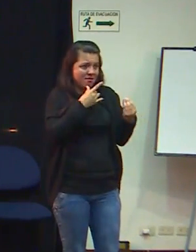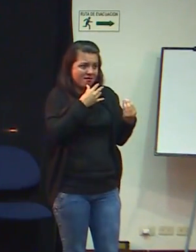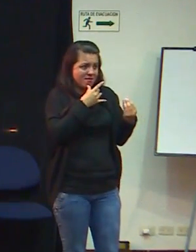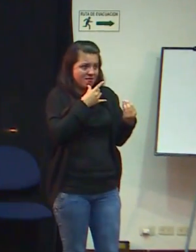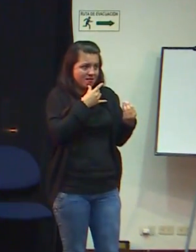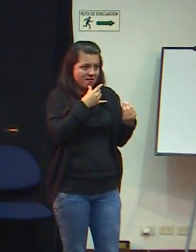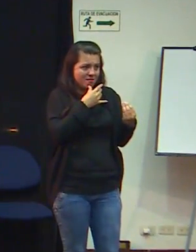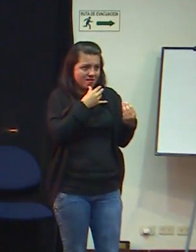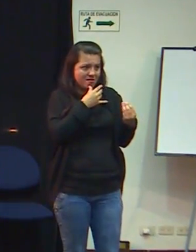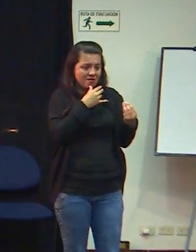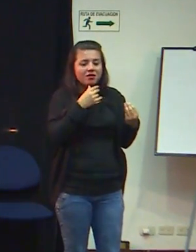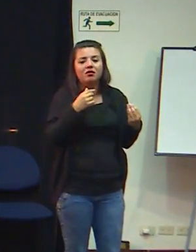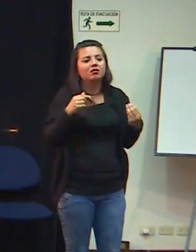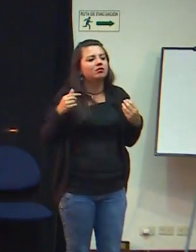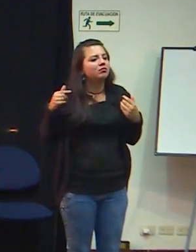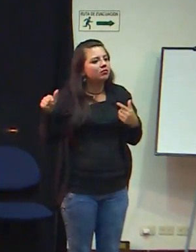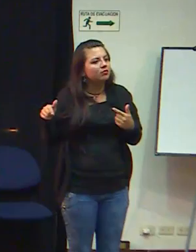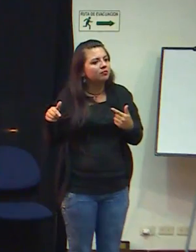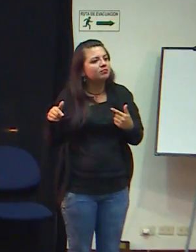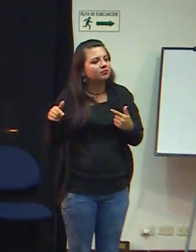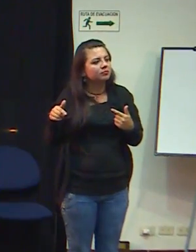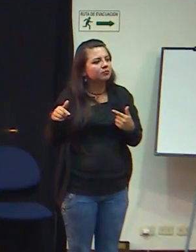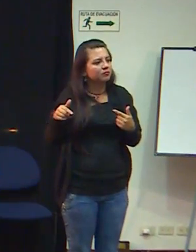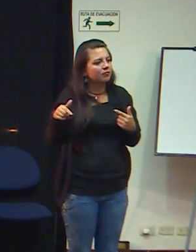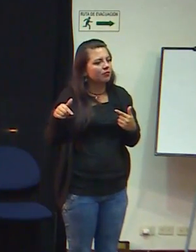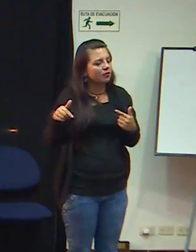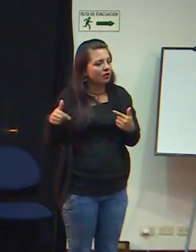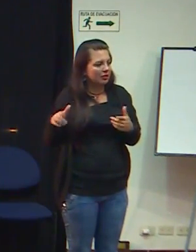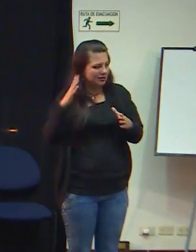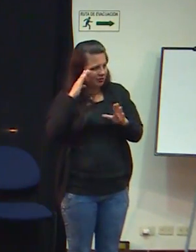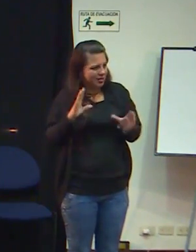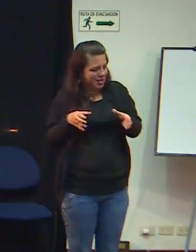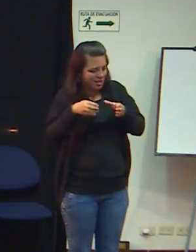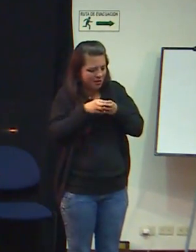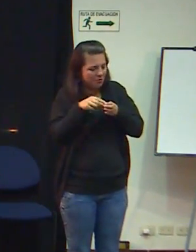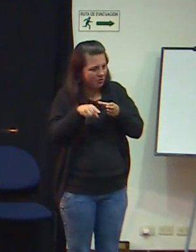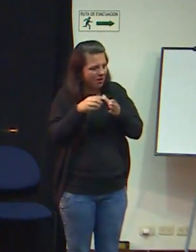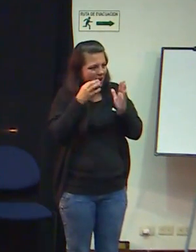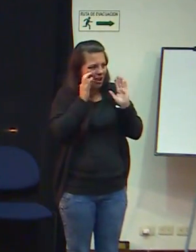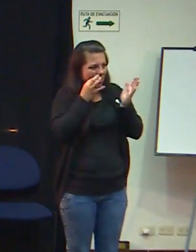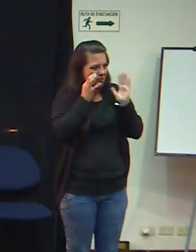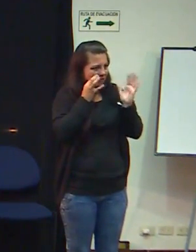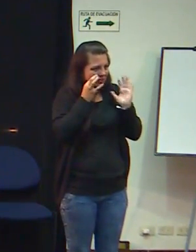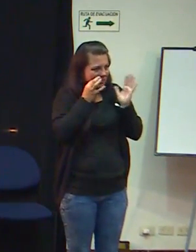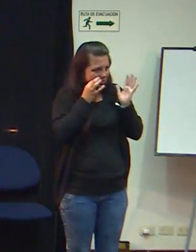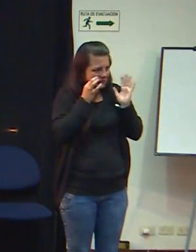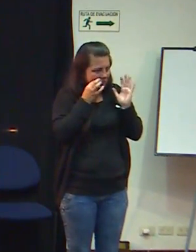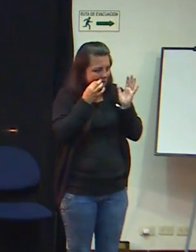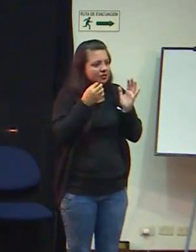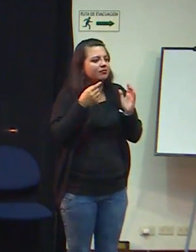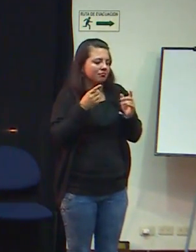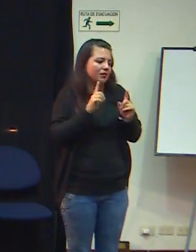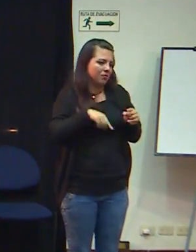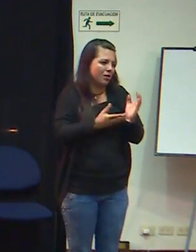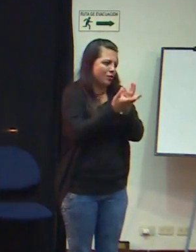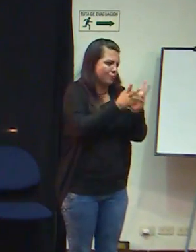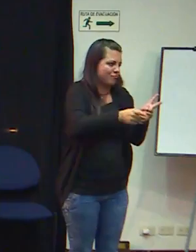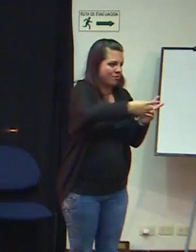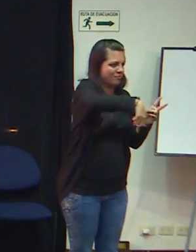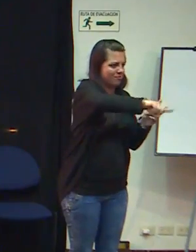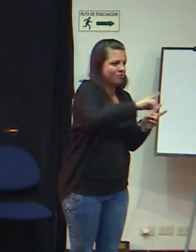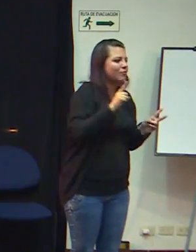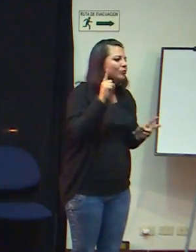claramente, pues por lo menos desde el equipo de Café Enseñas y muy seguramente desde los estudiantes